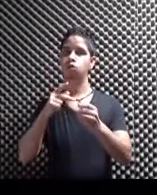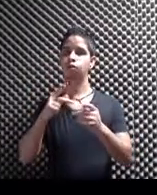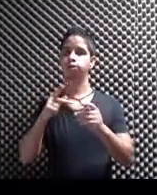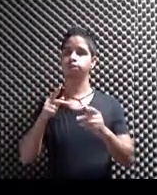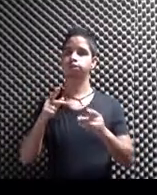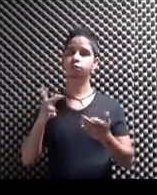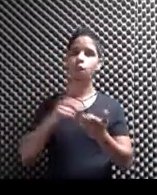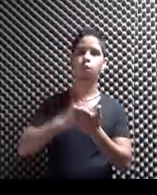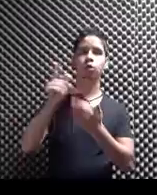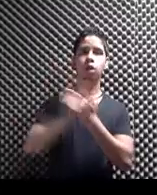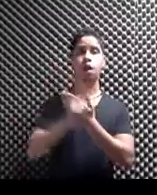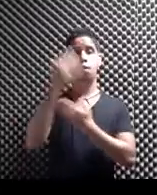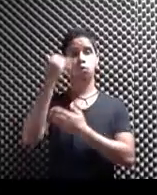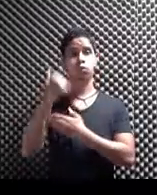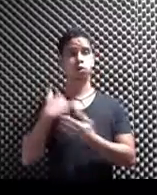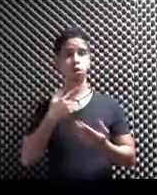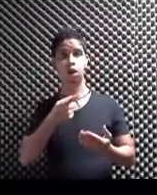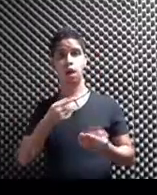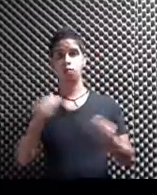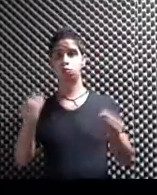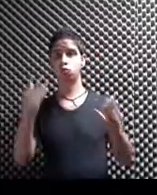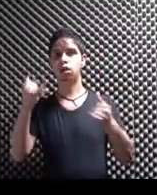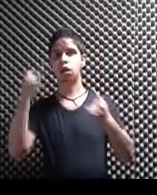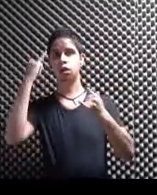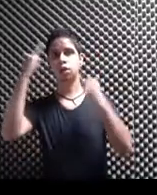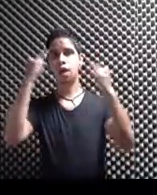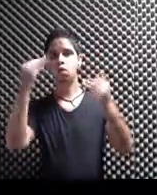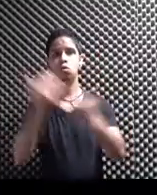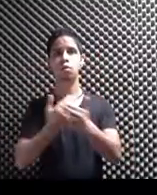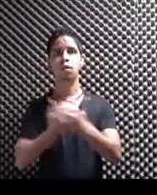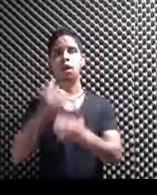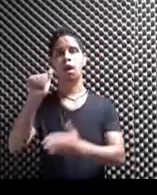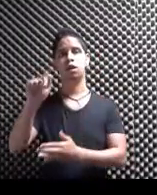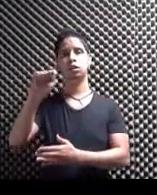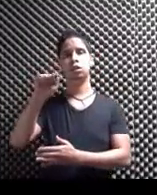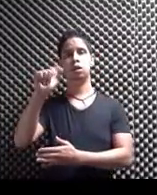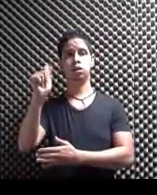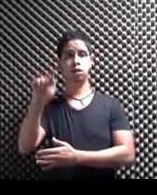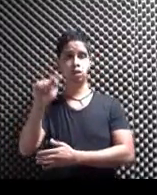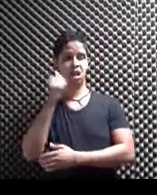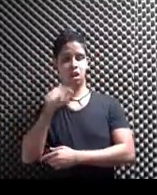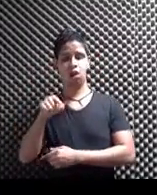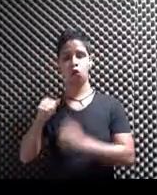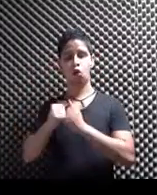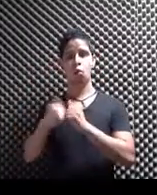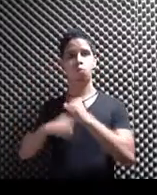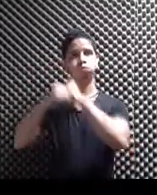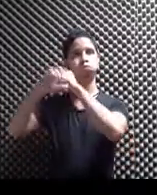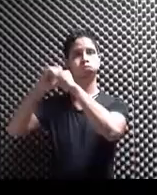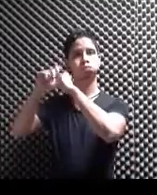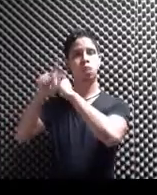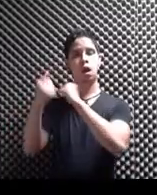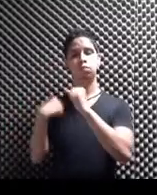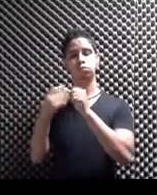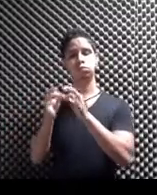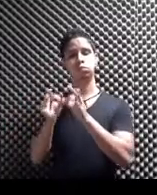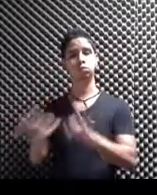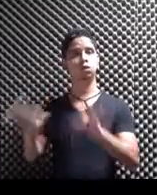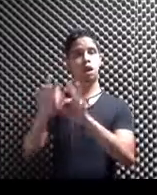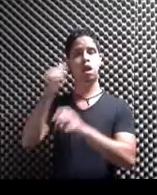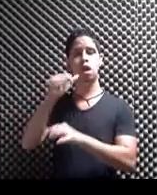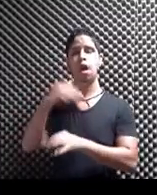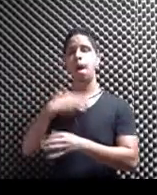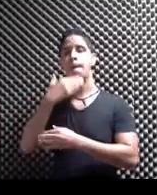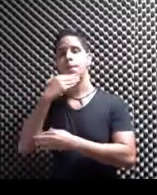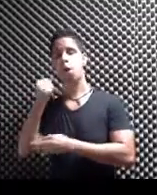esté con nosotros porque hay muchísimas iniciativas de AT&T. Y, Rosie, como portavoz oficial de AT&T, ella es la persona que mejor